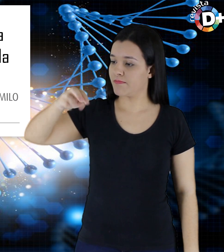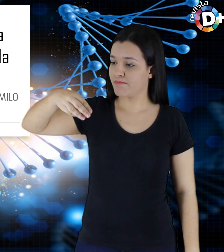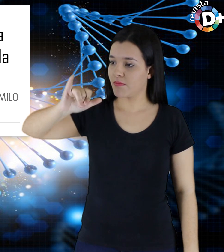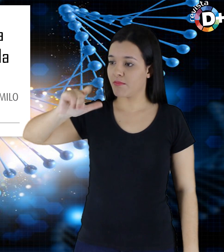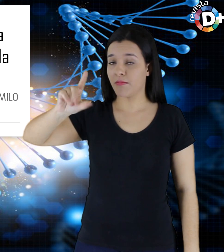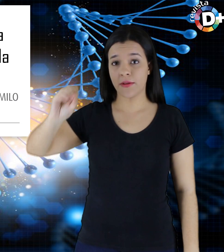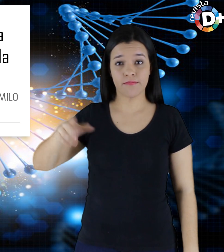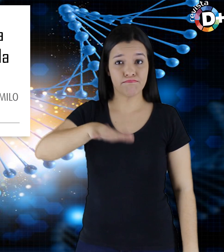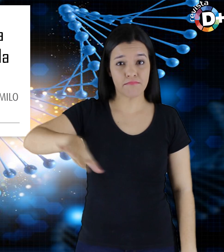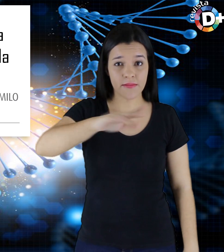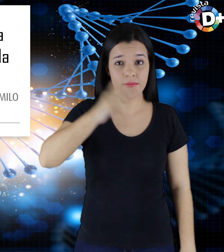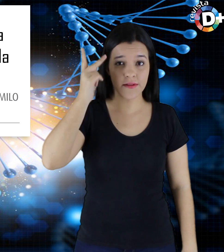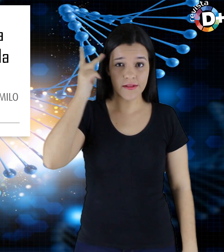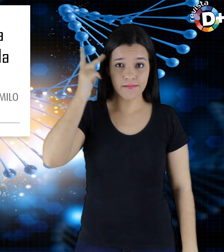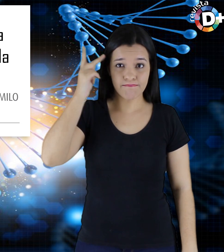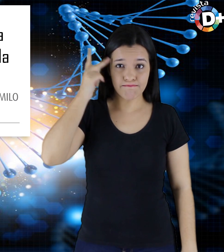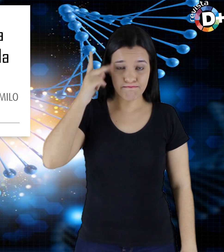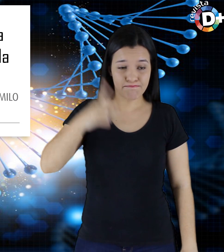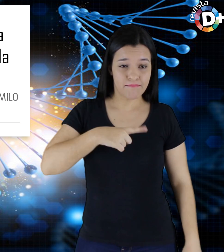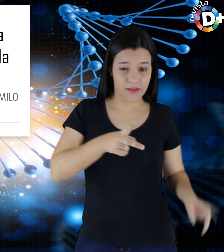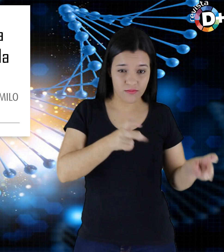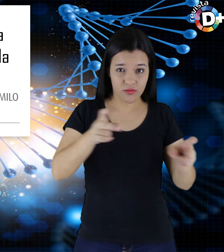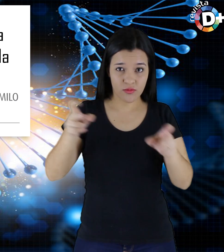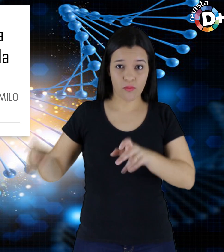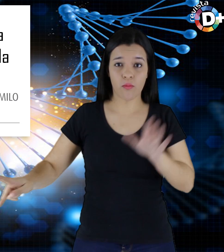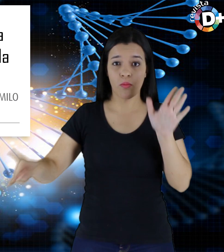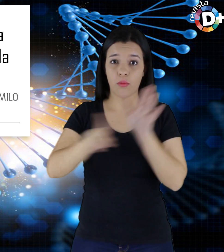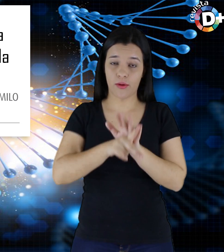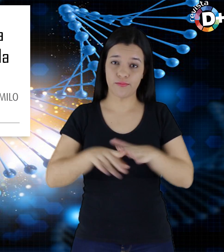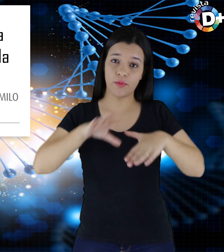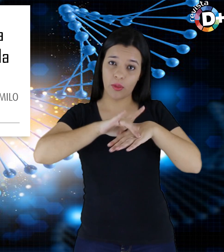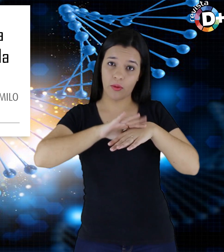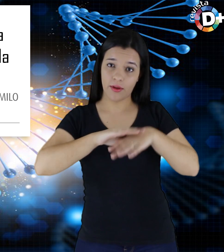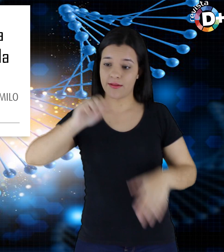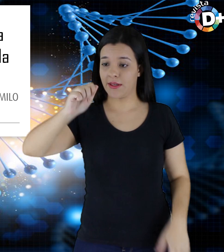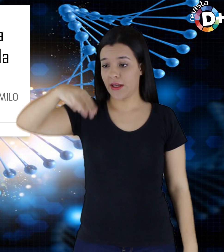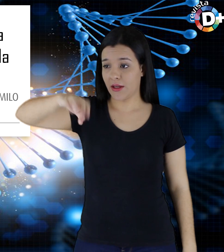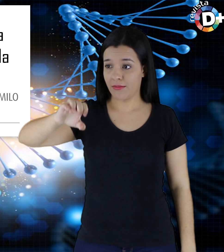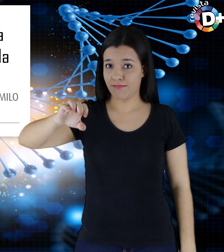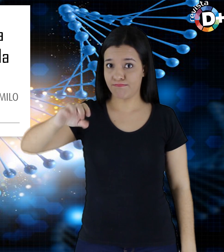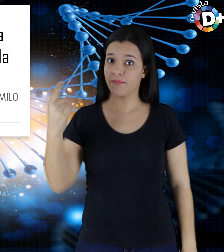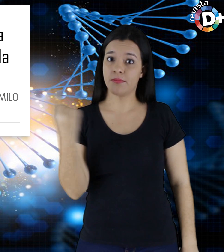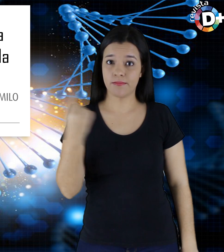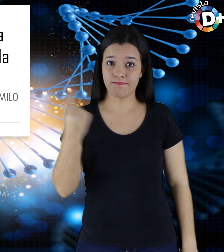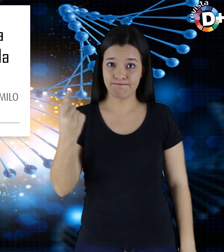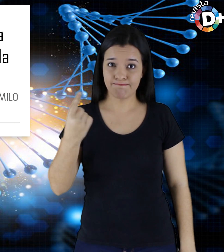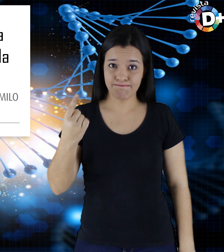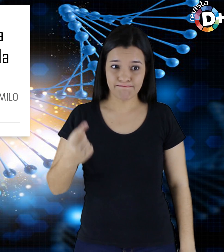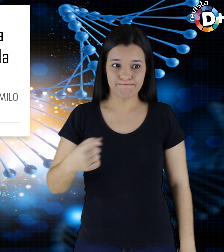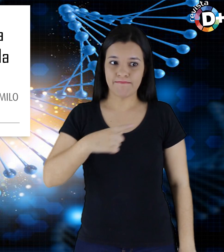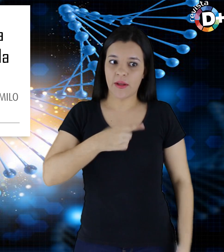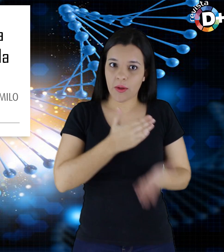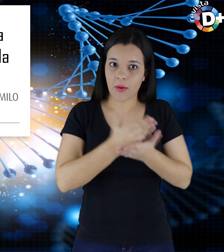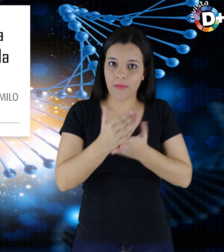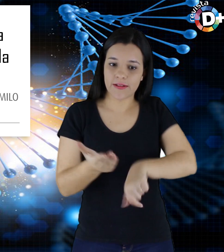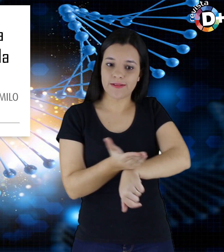os sintomas da AME tipo 1 tem início bastante precoce e, se não houver os cuidados